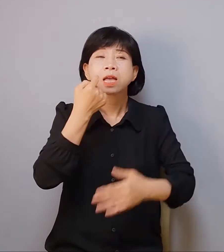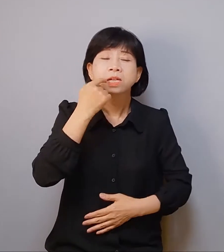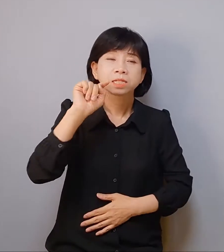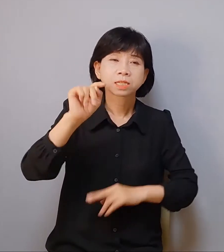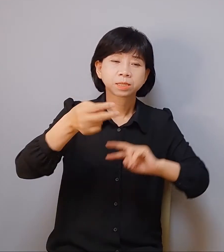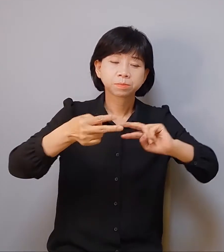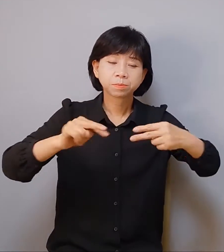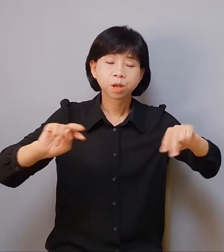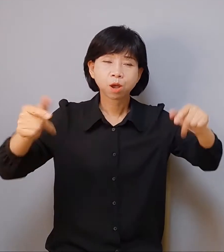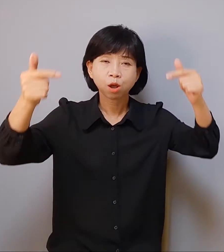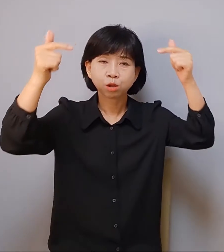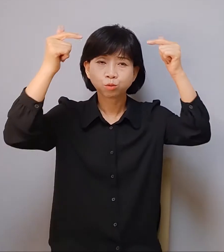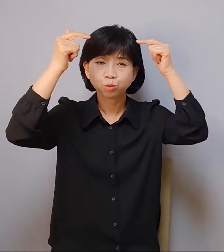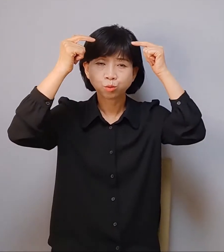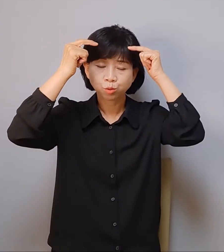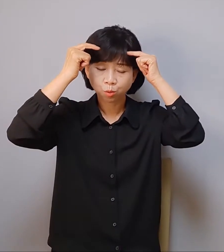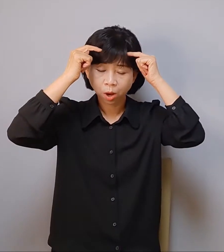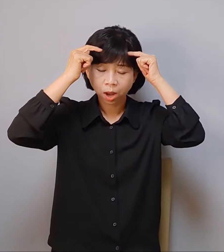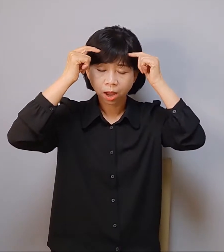찬양.